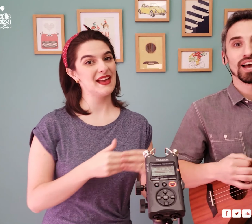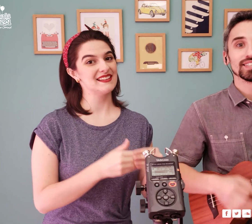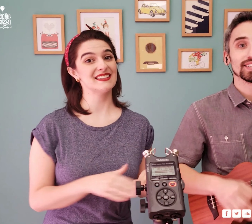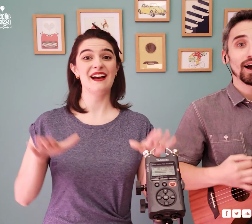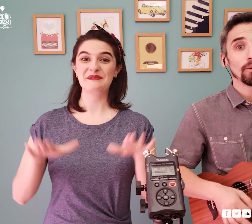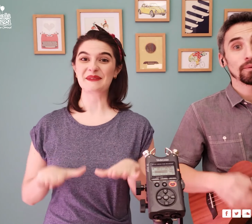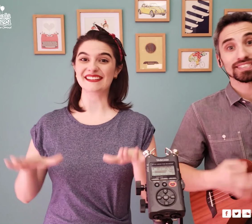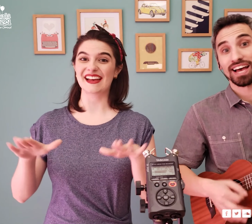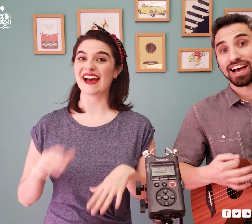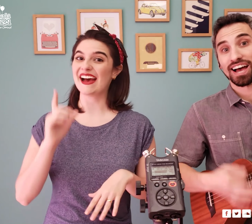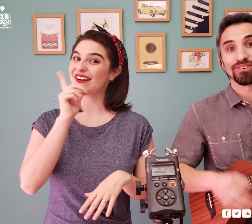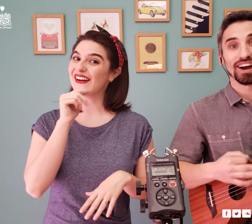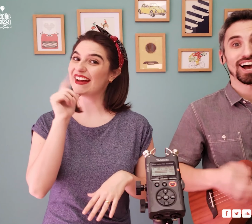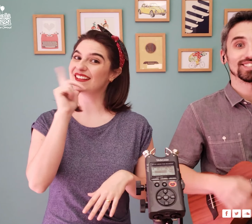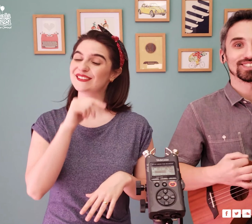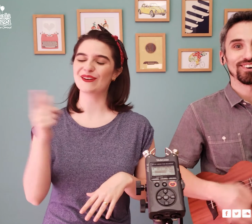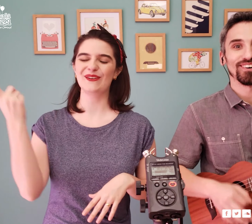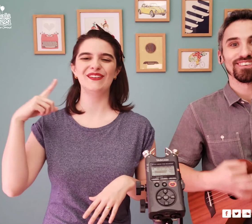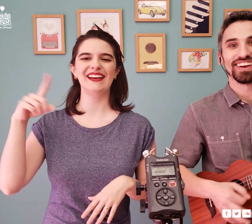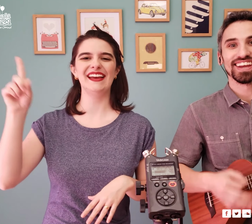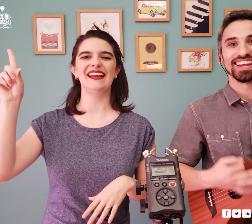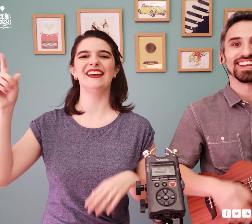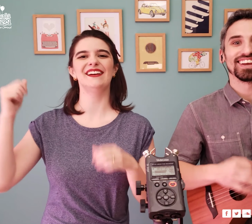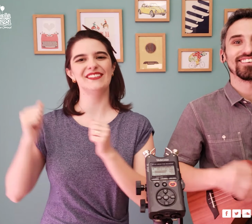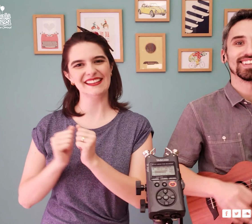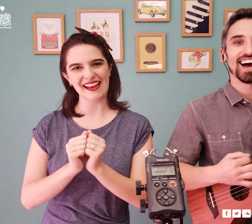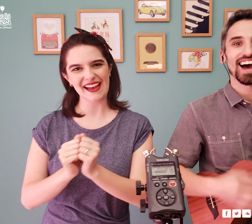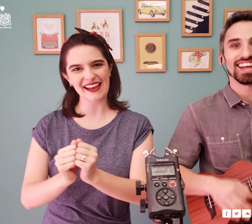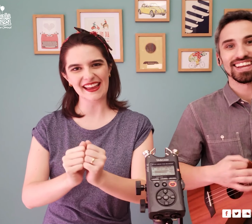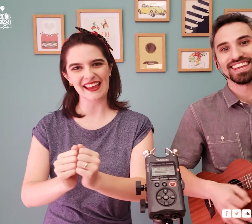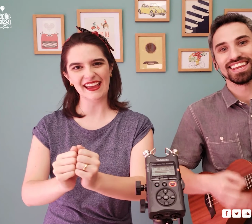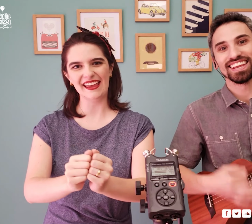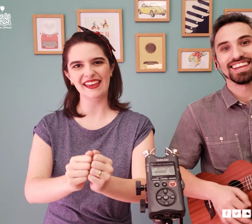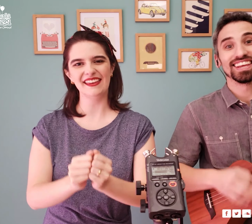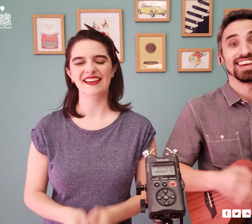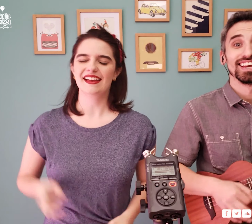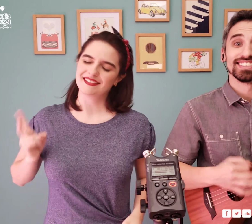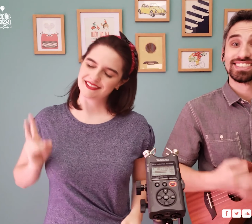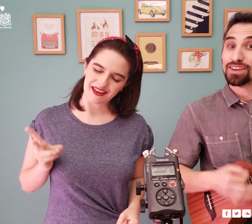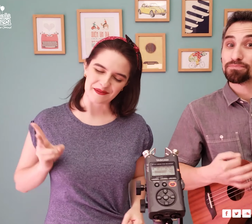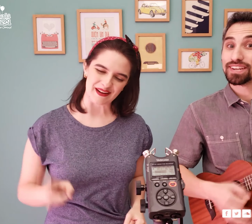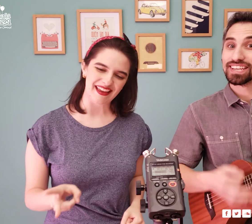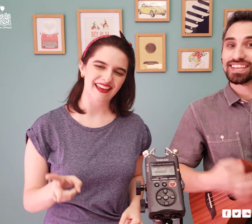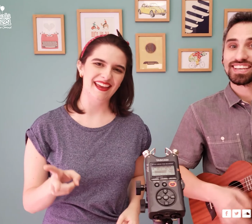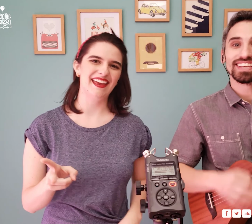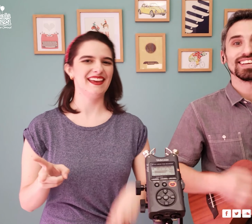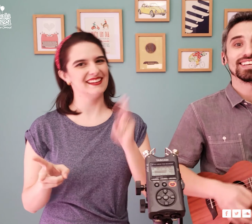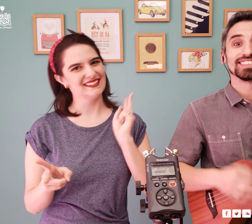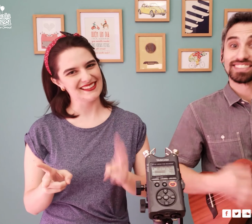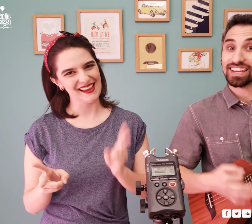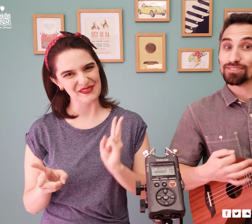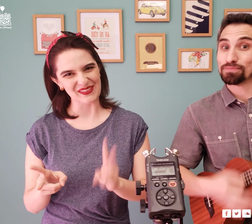minhas calmas águas. Com ele eu andarei. Sempre. Sempre.